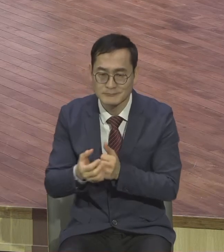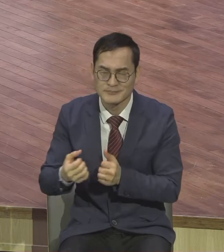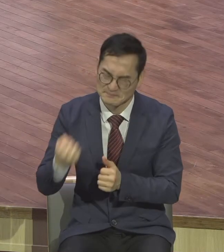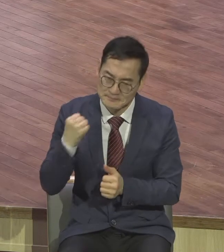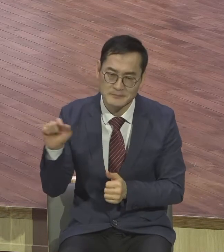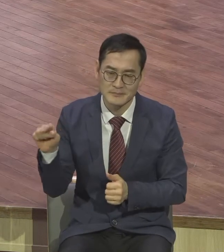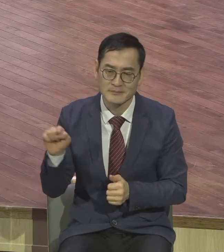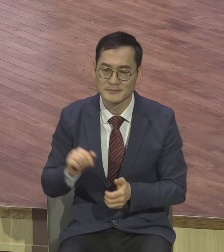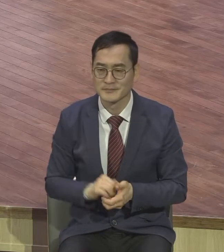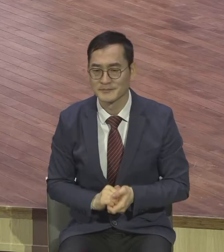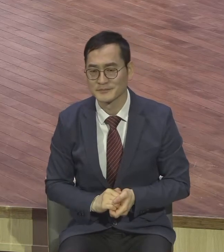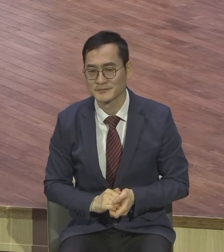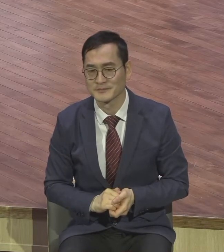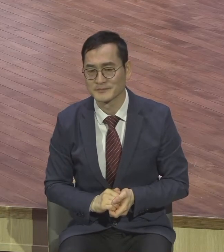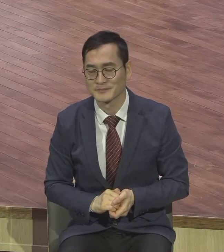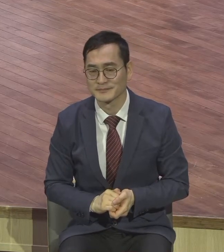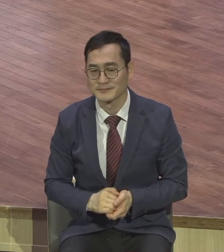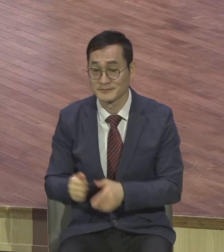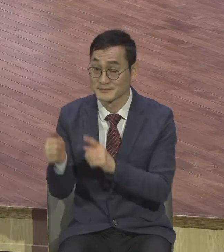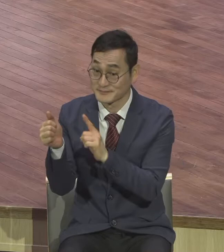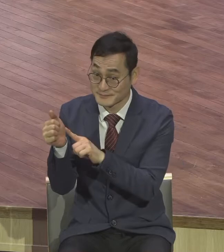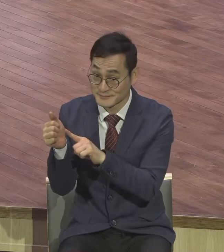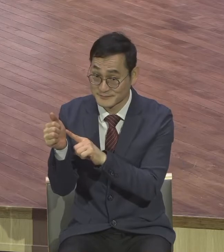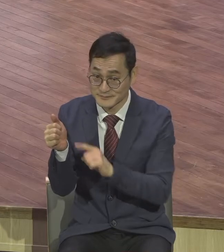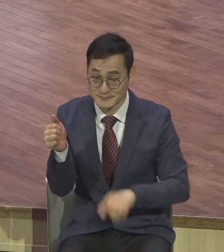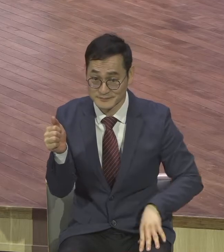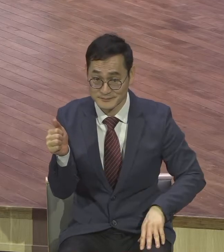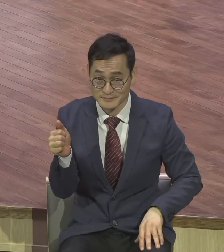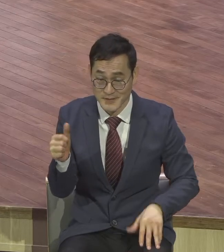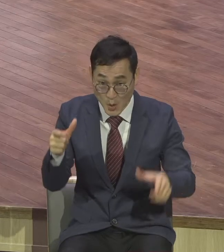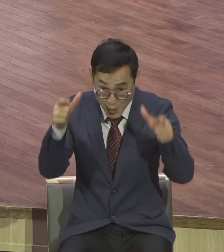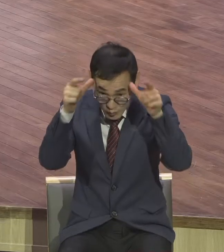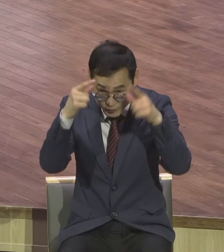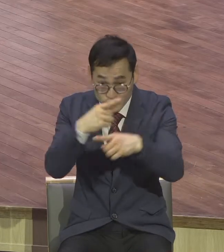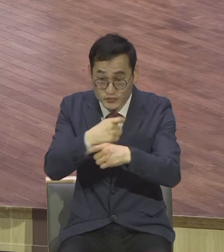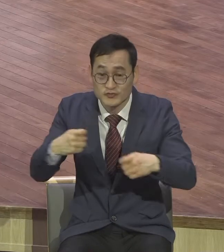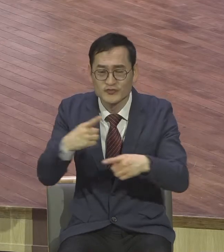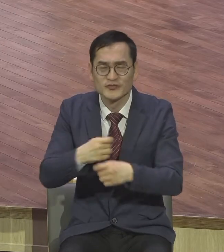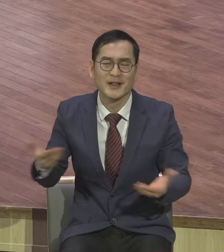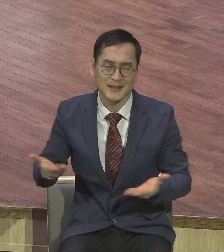이 디엘 무디 목사님은 구두 수승공 출신입니다